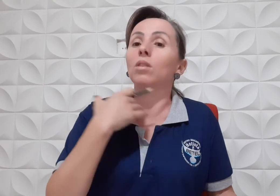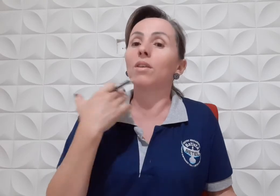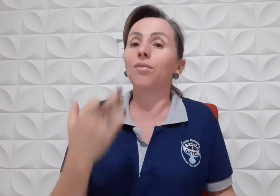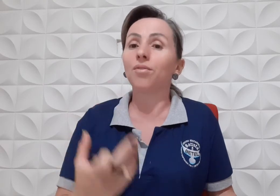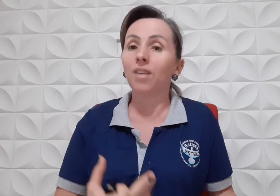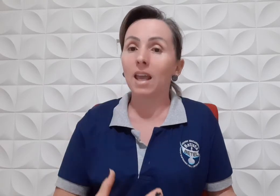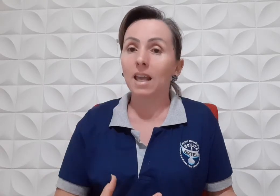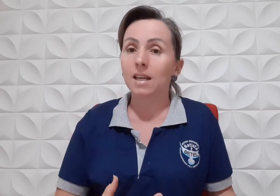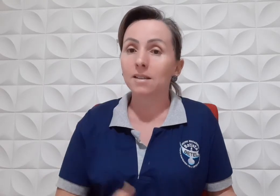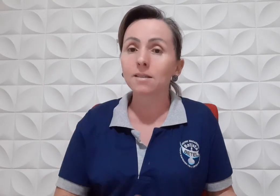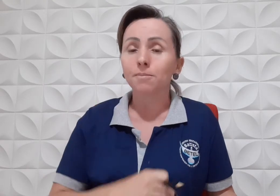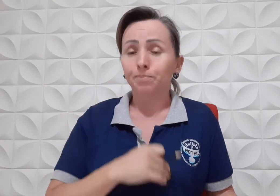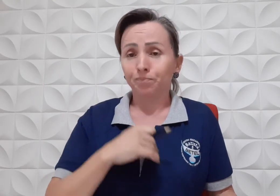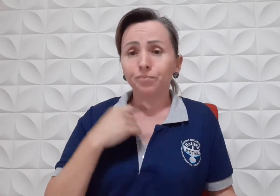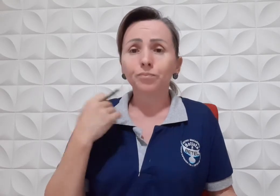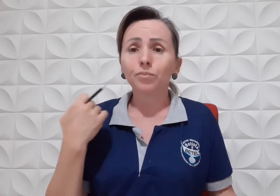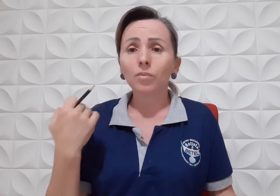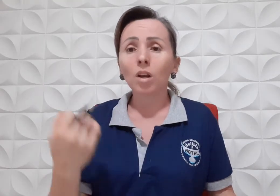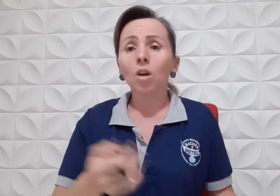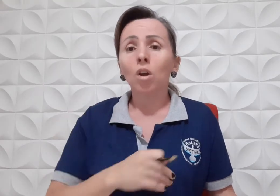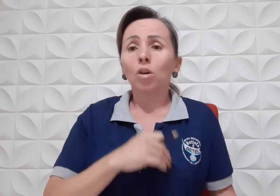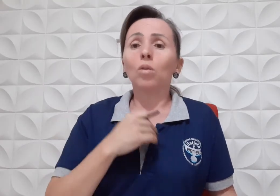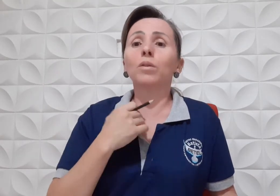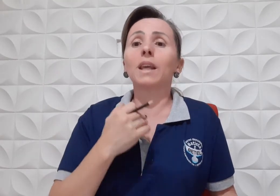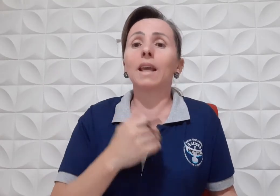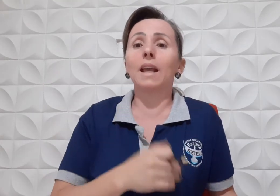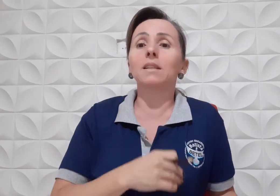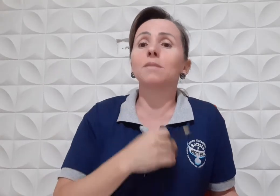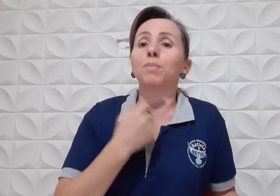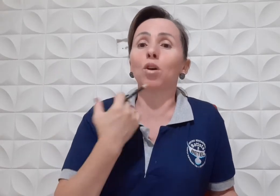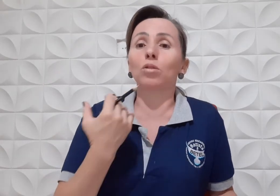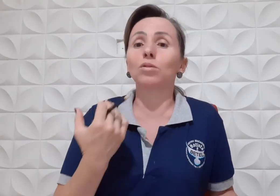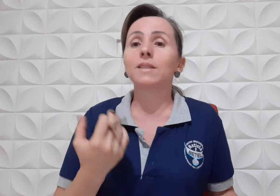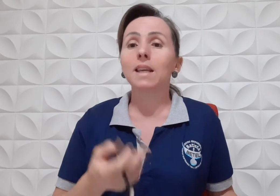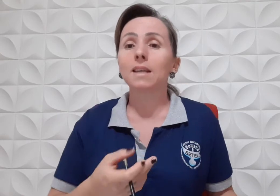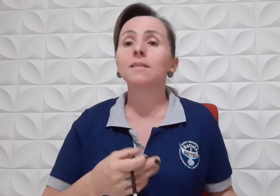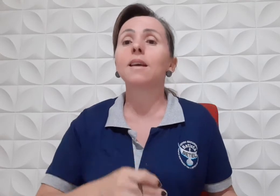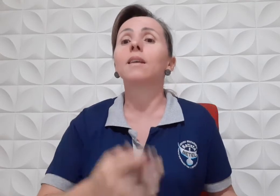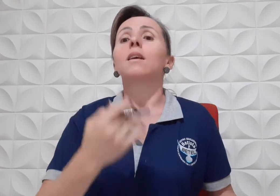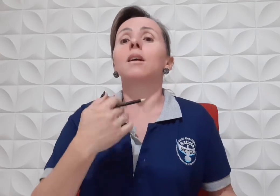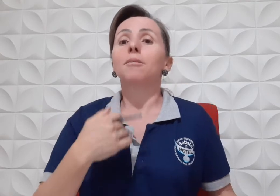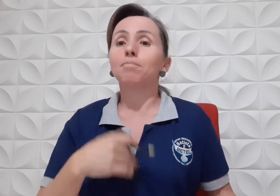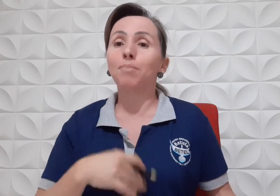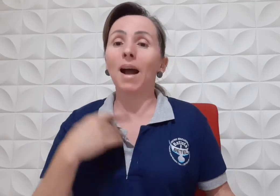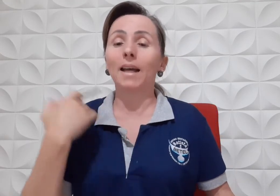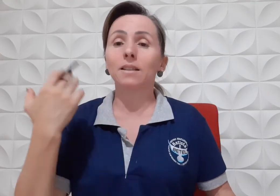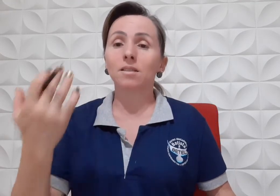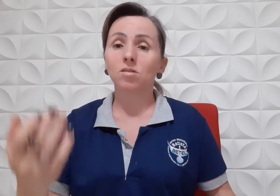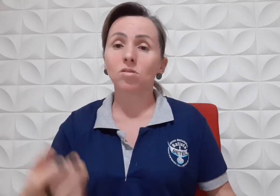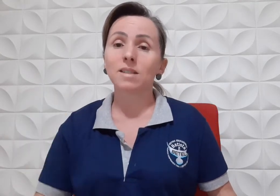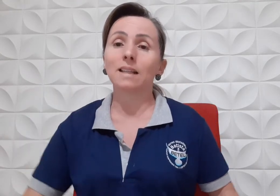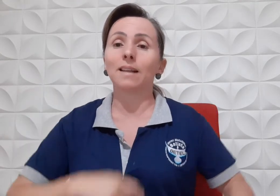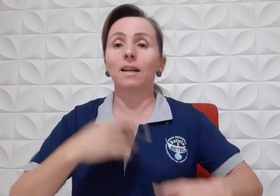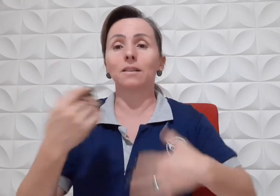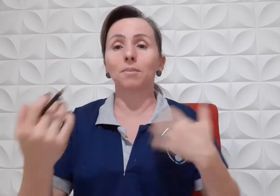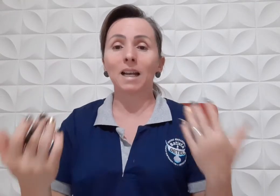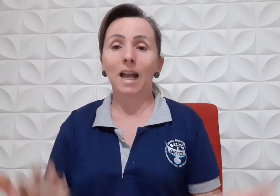que fez com que eles produzissem para se sustentar,